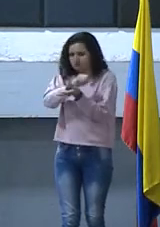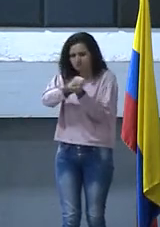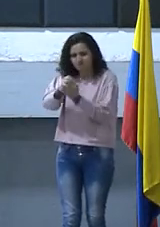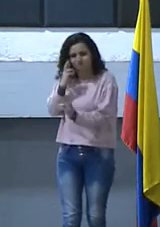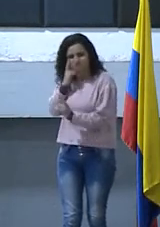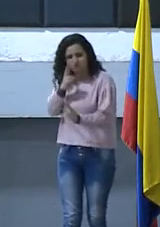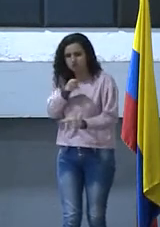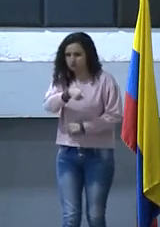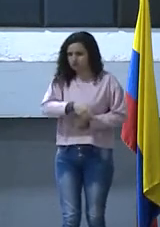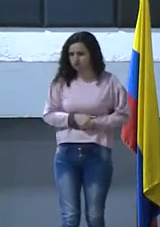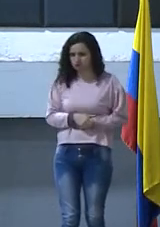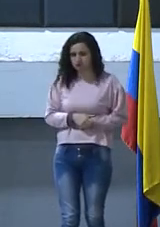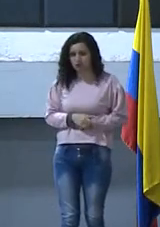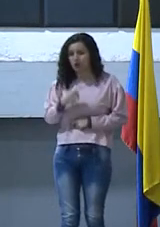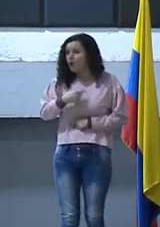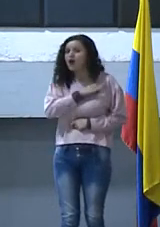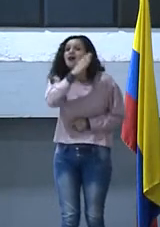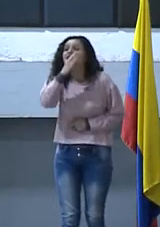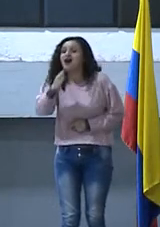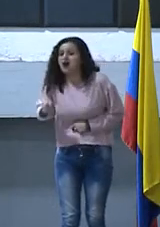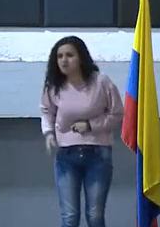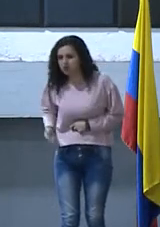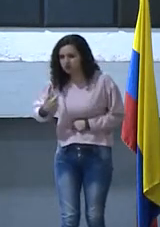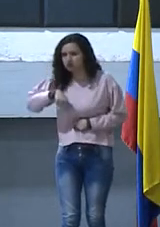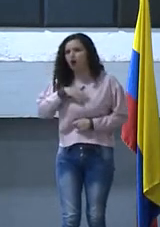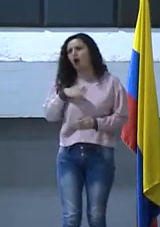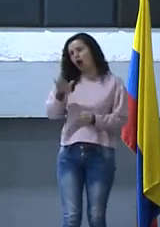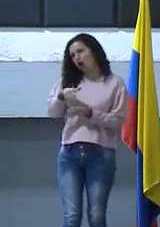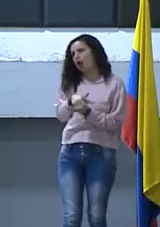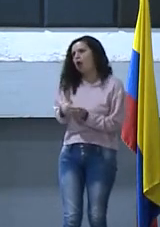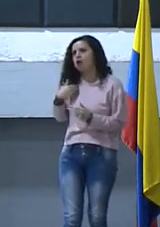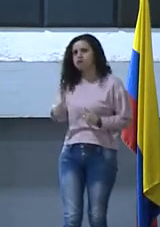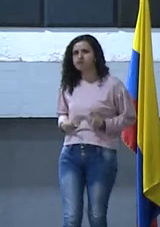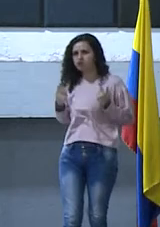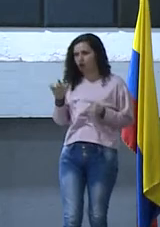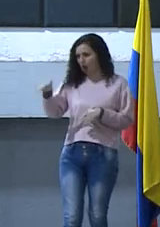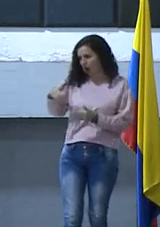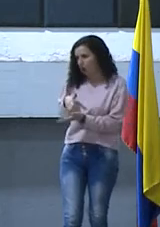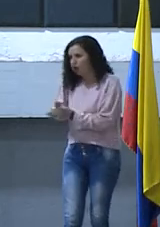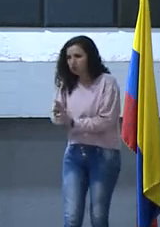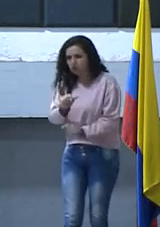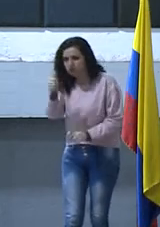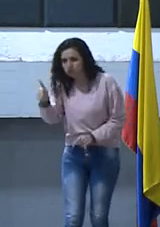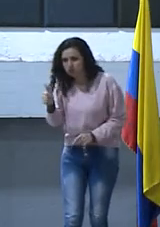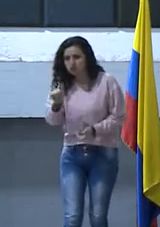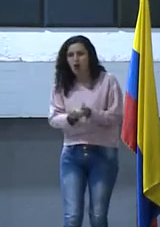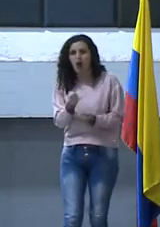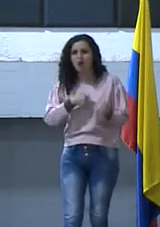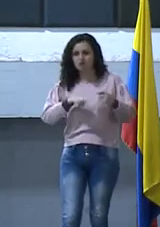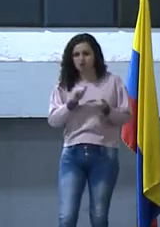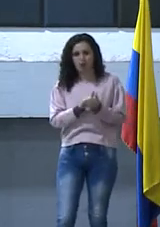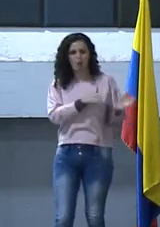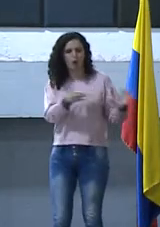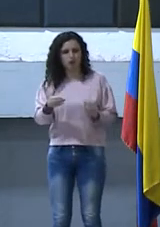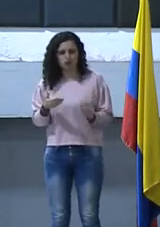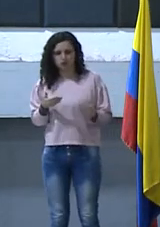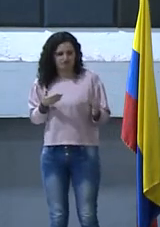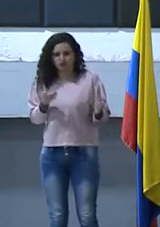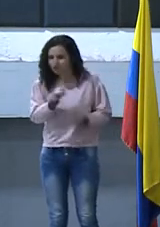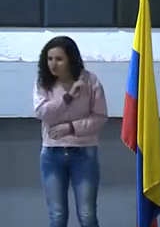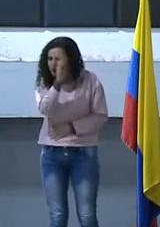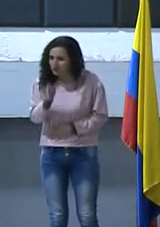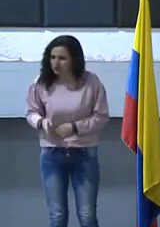nunca más regatear nuestra vida ni la de otros ante los mercados de la muerte